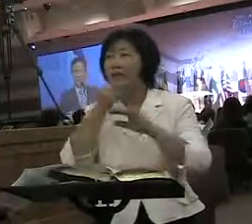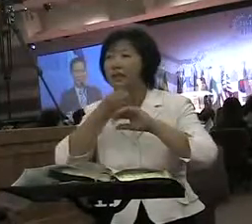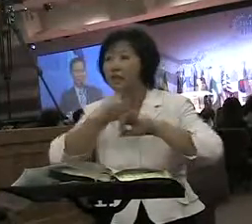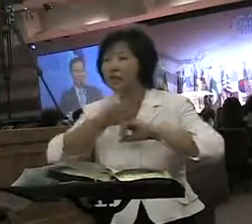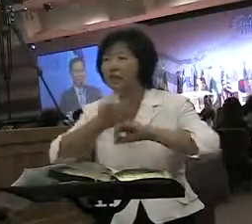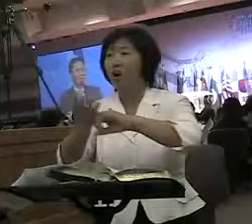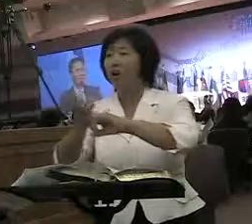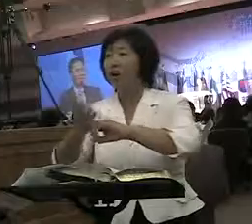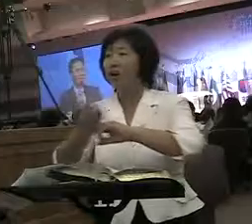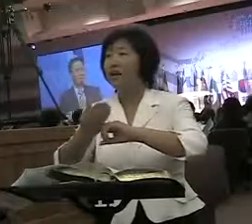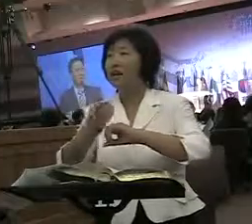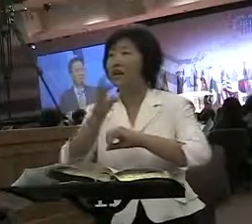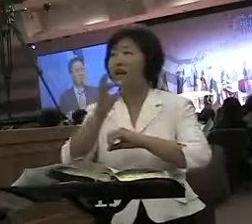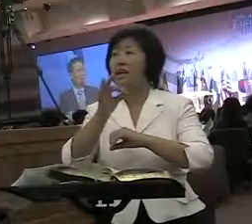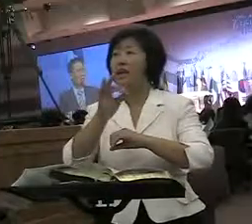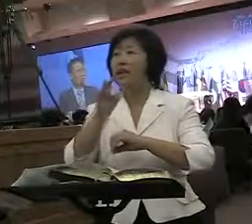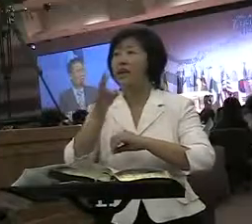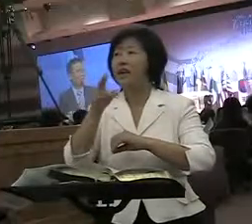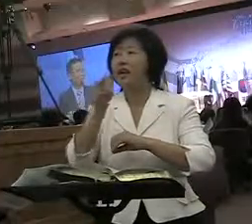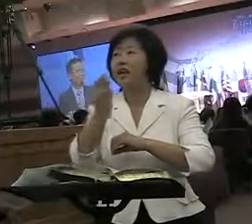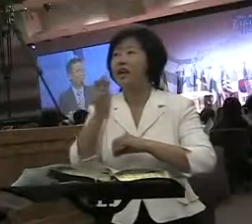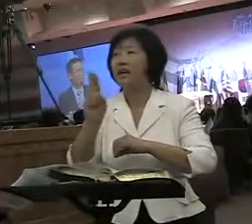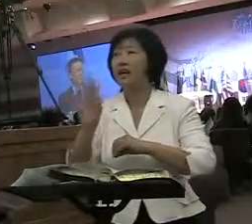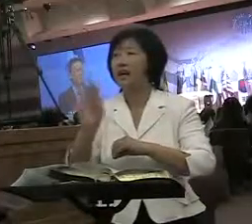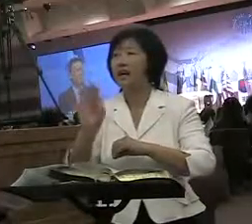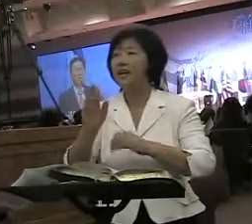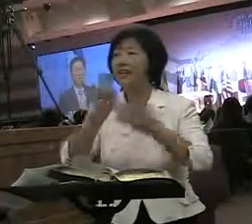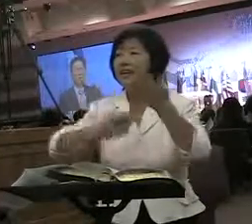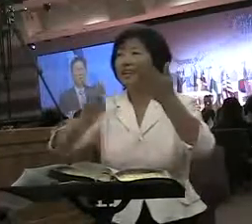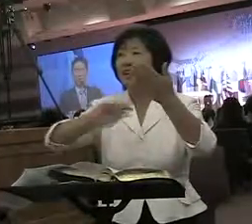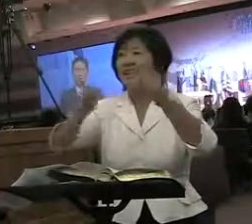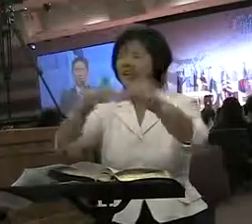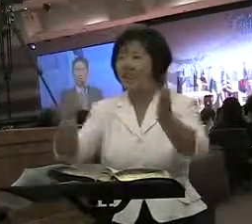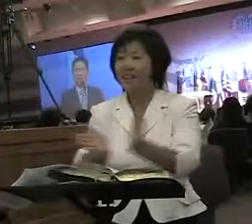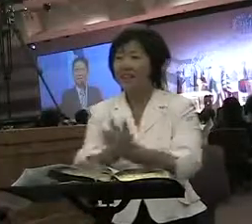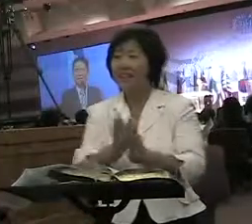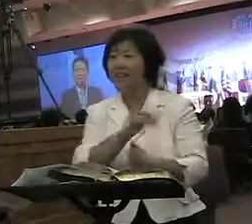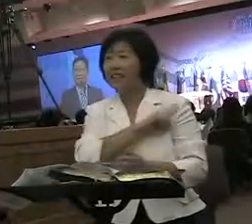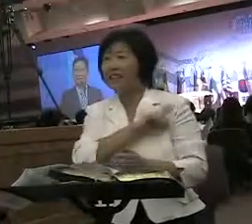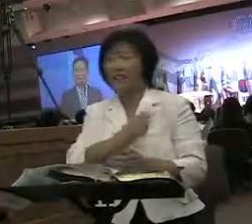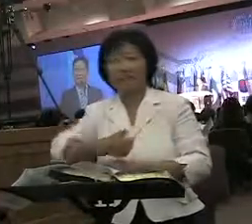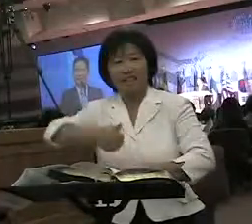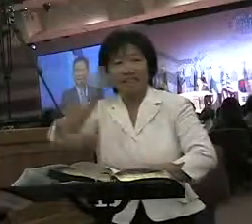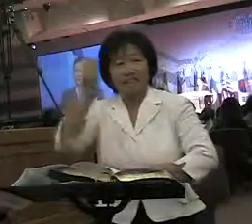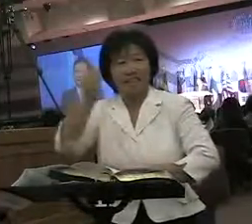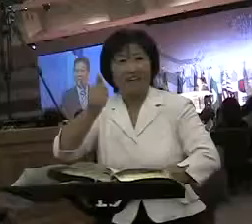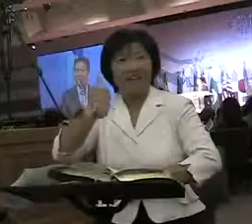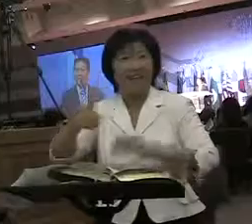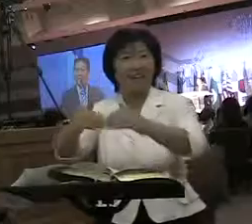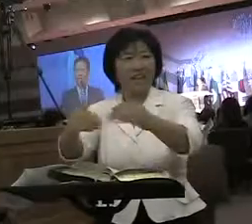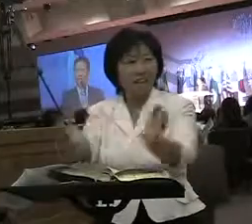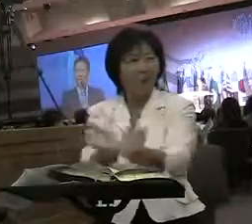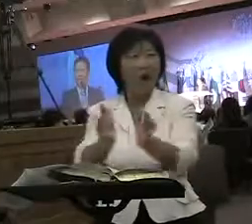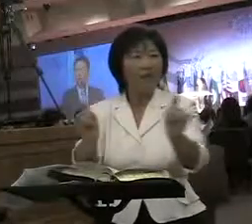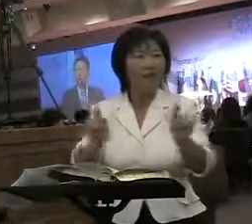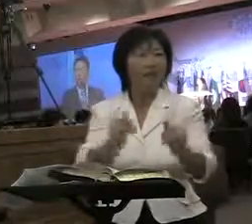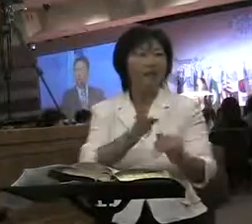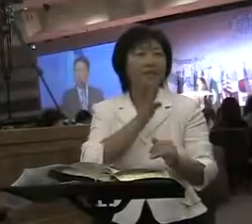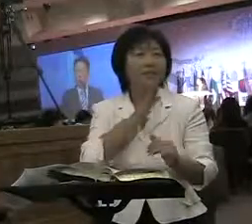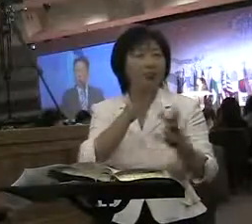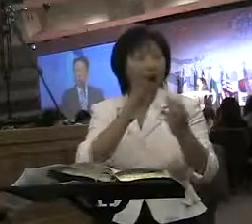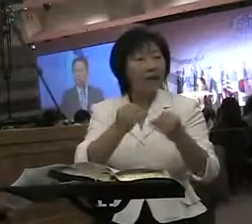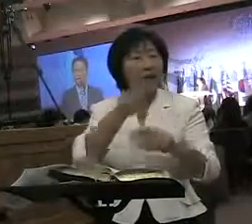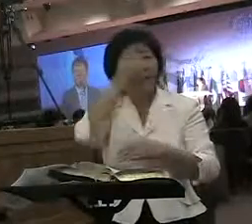예양 찬양대 가장 탁월한 지휘자 또 대원들 참 많이